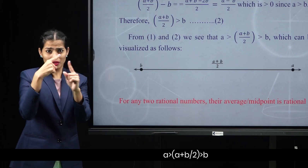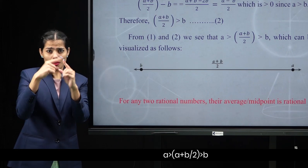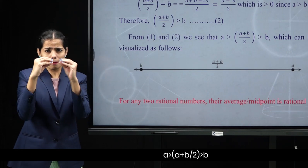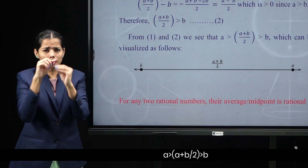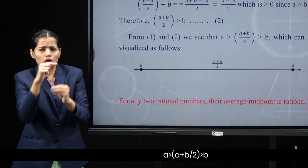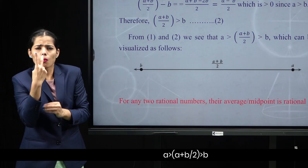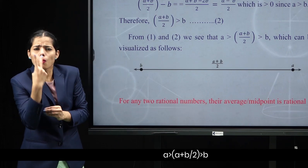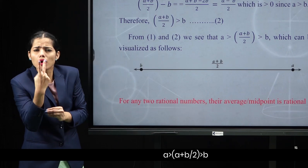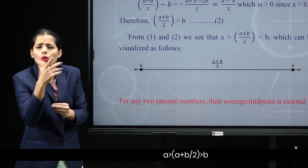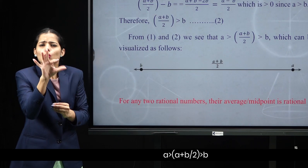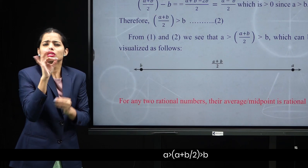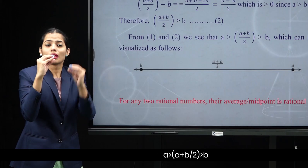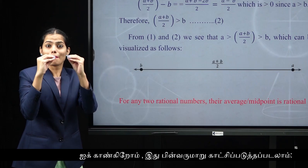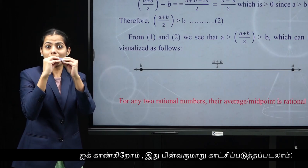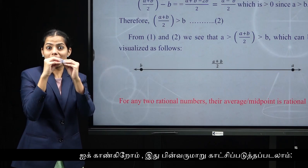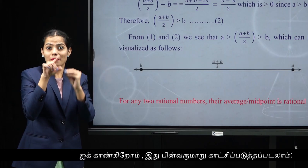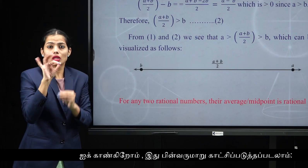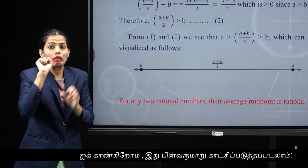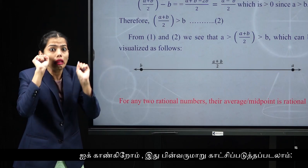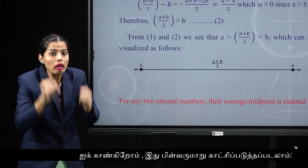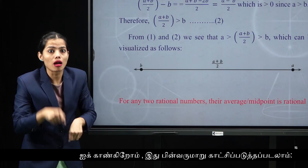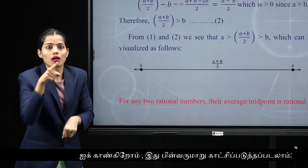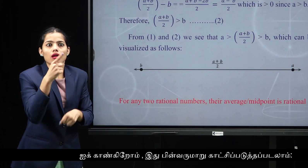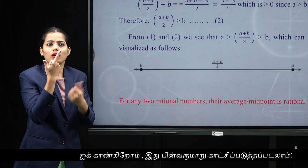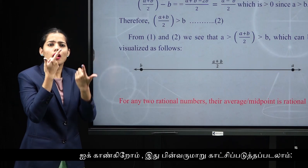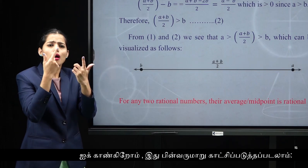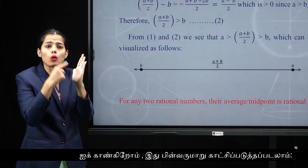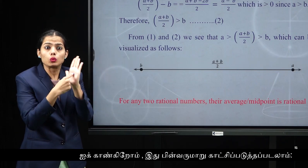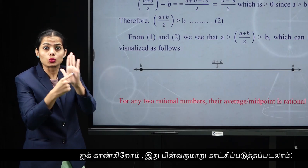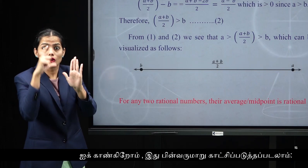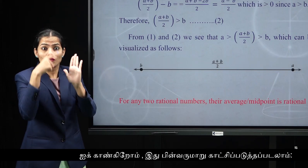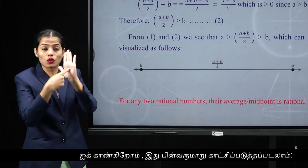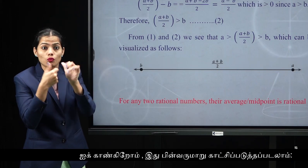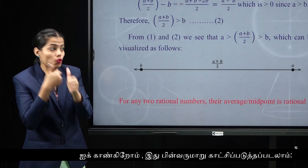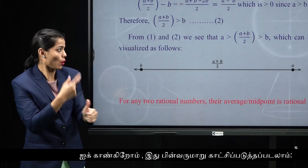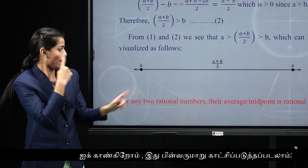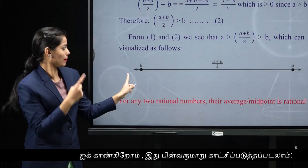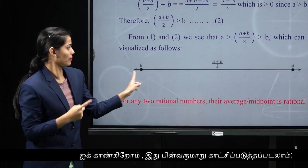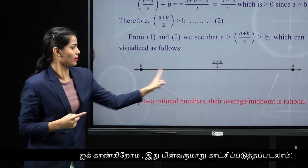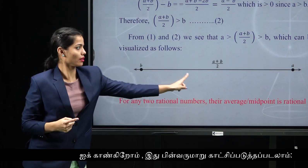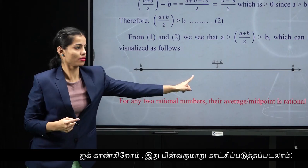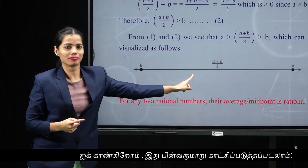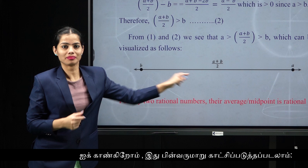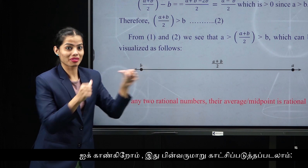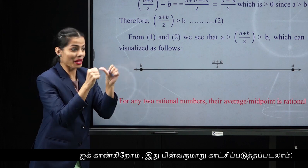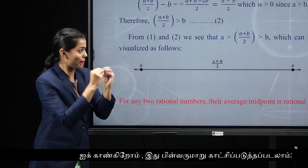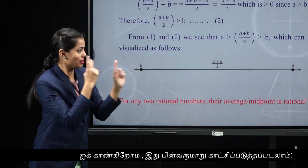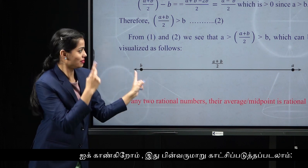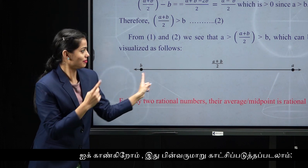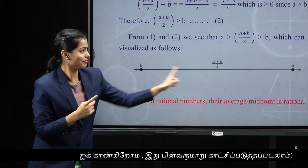2 Bஐ விட பெரியது Aவை விட சிறியது என்பதை காண்கிறோம். இது பின்வருமாறு காட்சிப்படுத்தப்படலாம்.